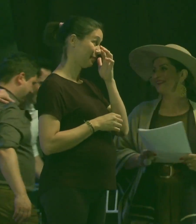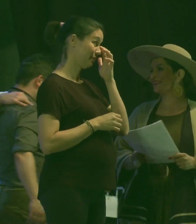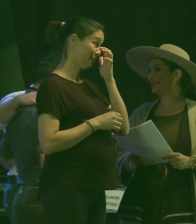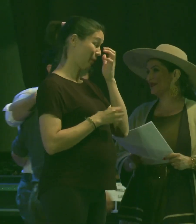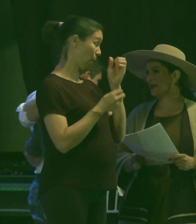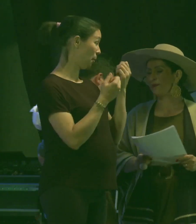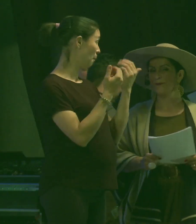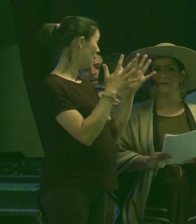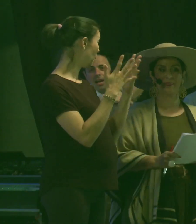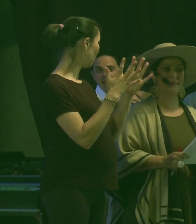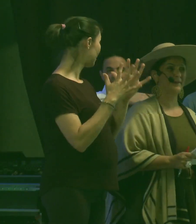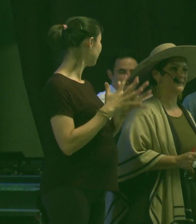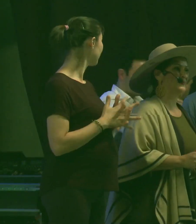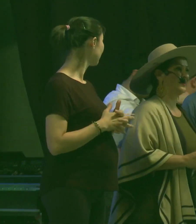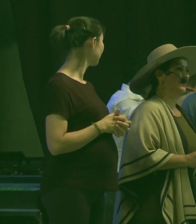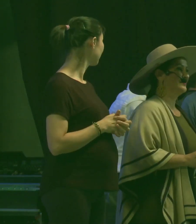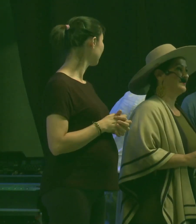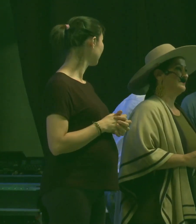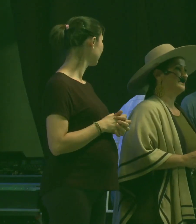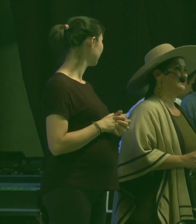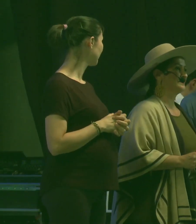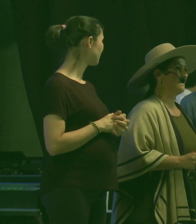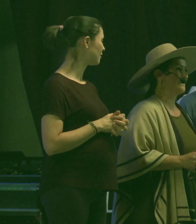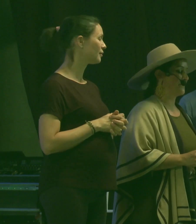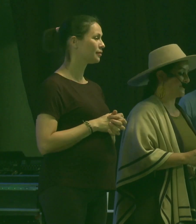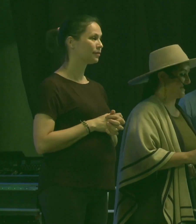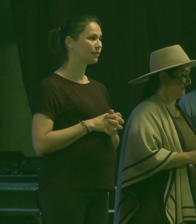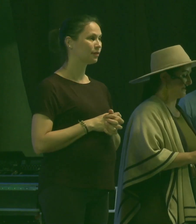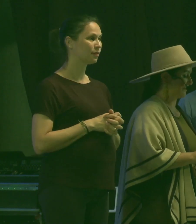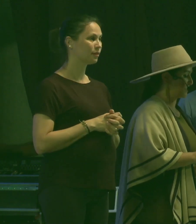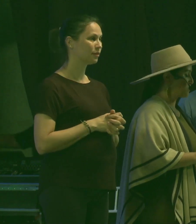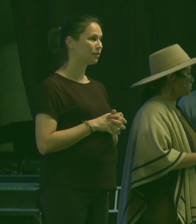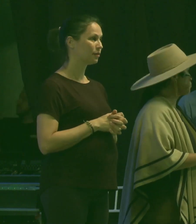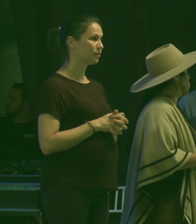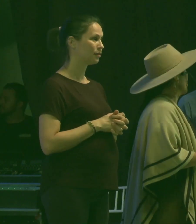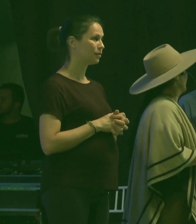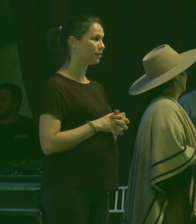Parabéns, parabéns. Que momento. Bom, a gente